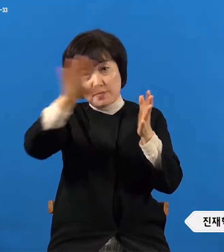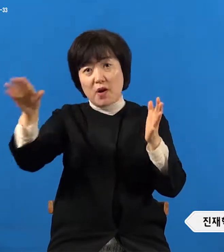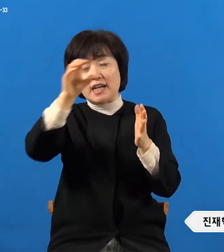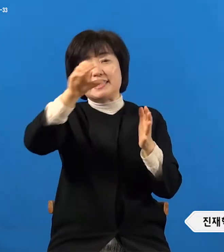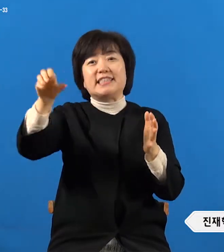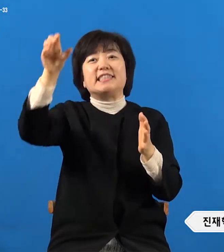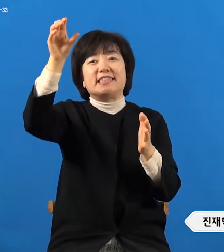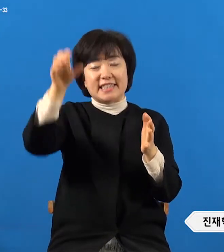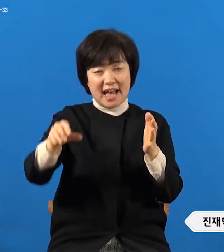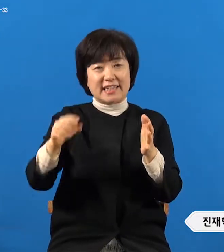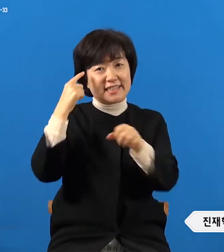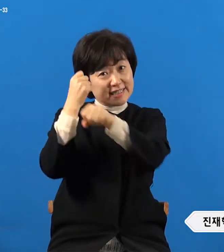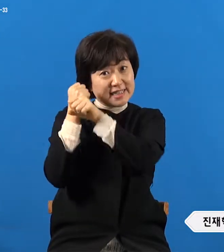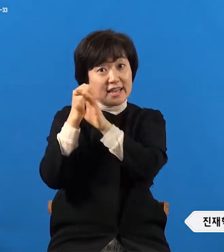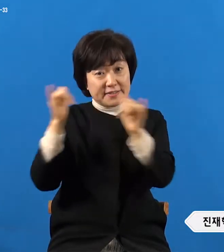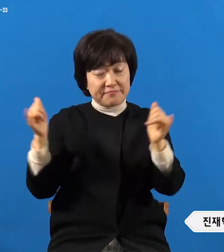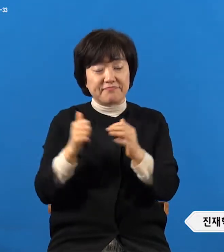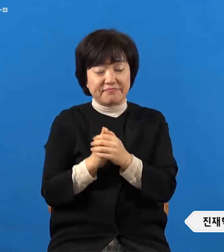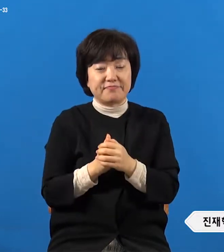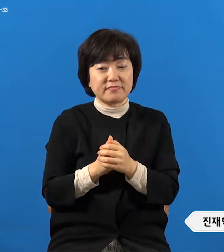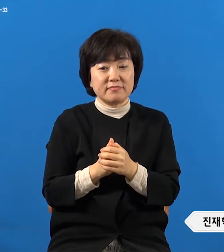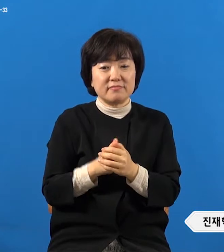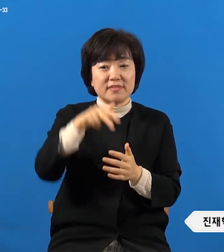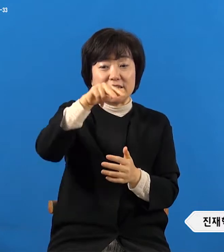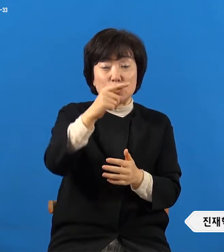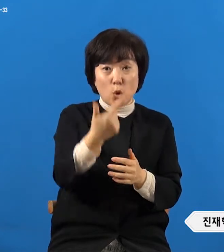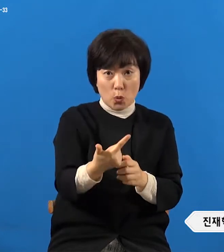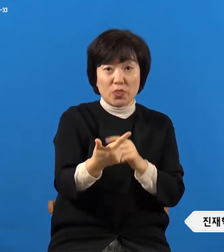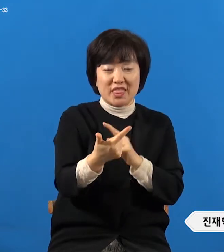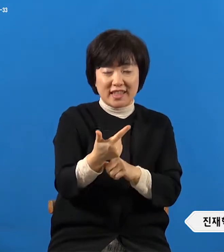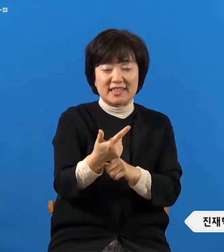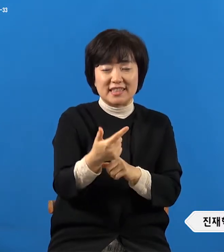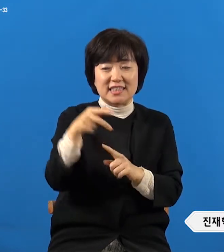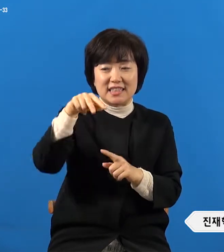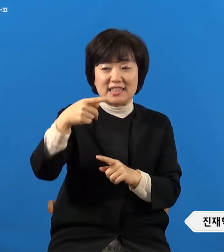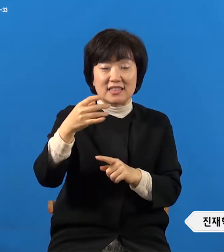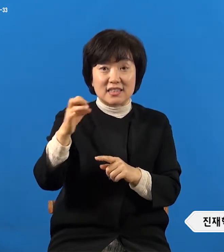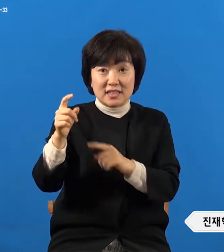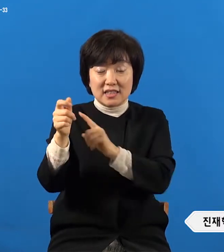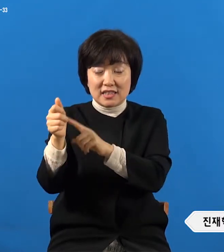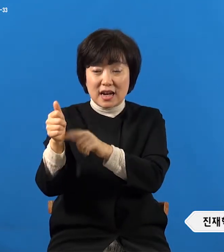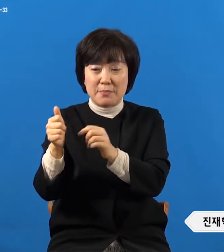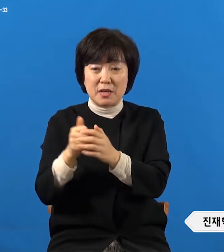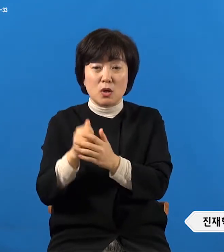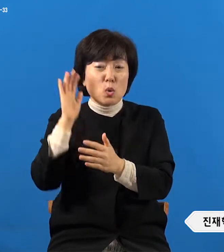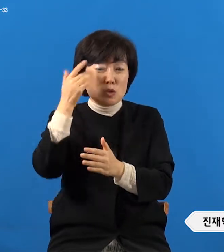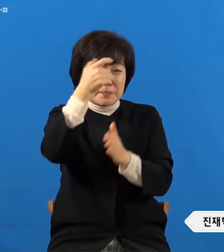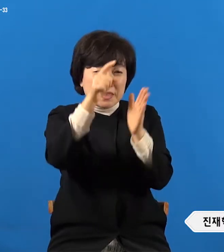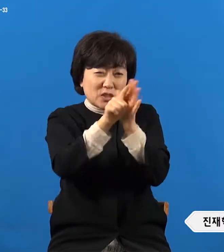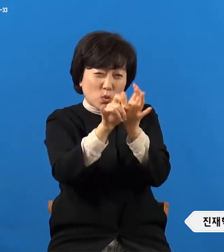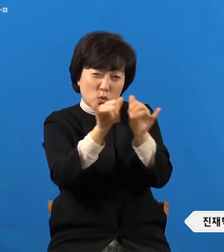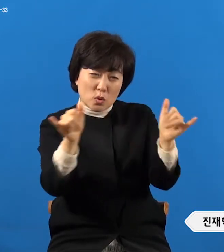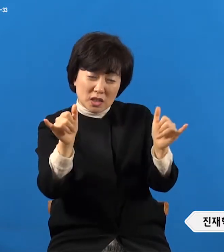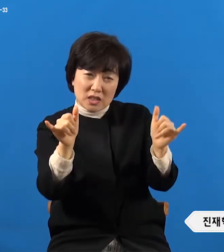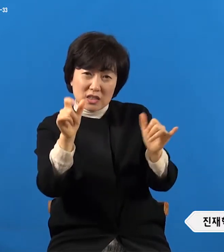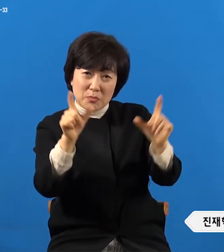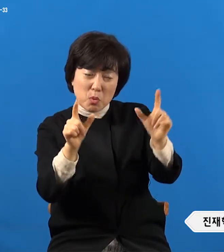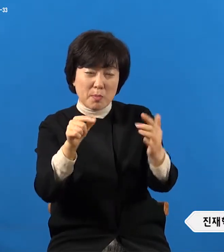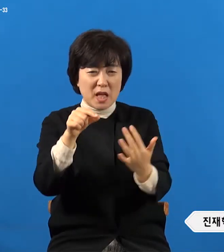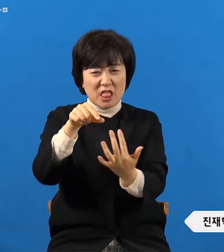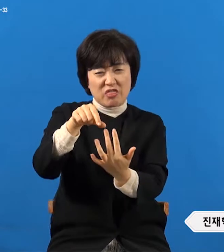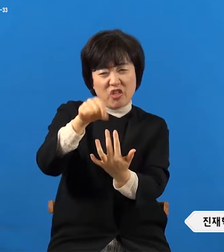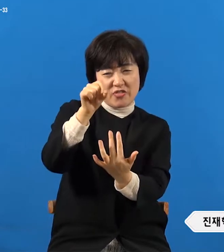설교자인 존 스타드 목사님이 그런 말씀을 하십니다. 요즘 크리스찬들이 선택적인 태도를